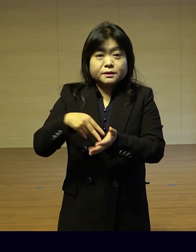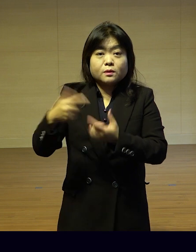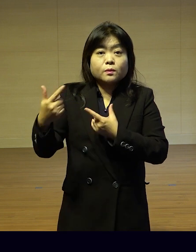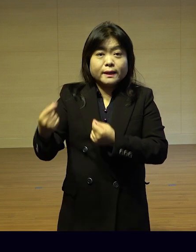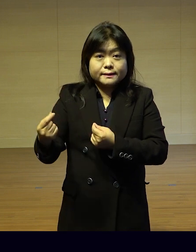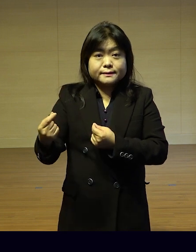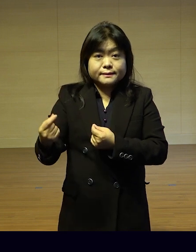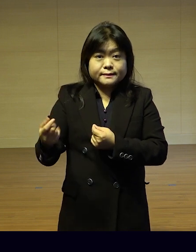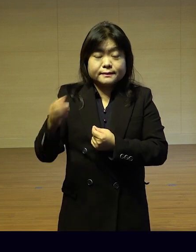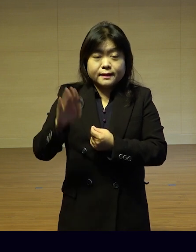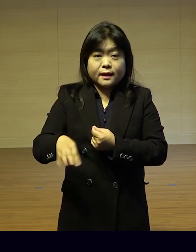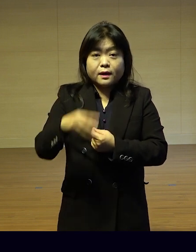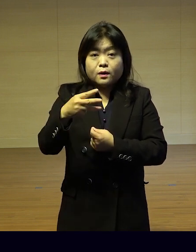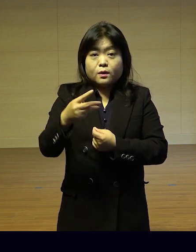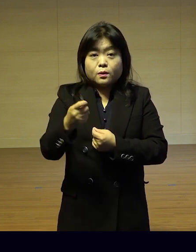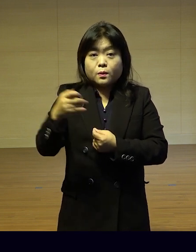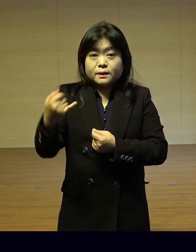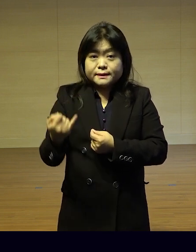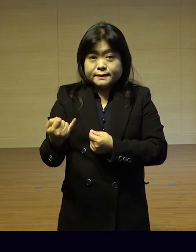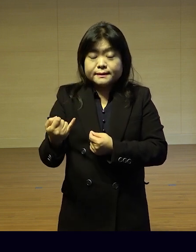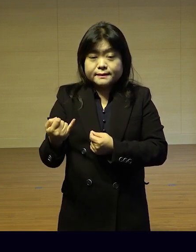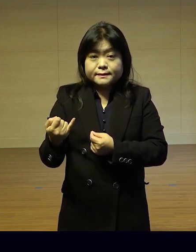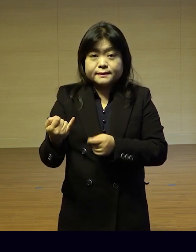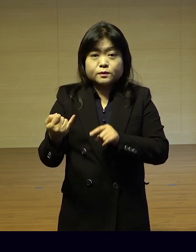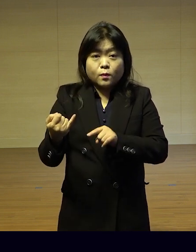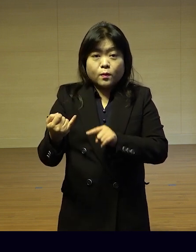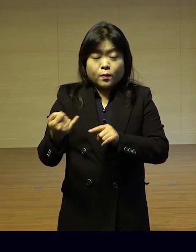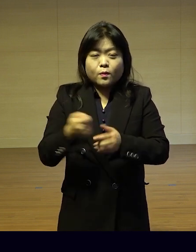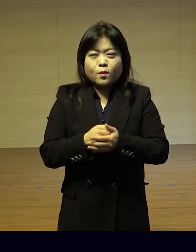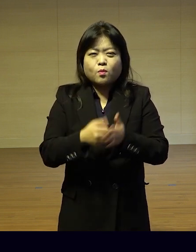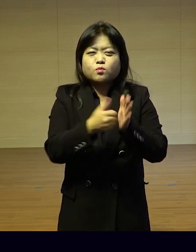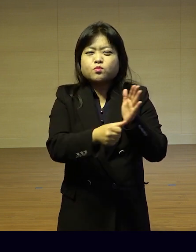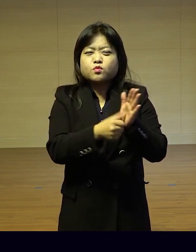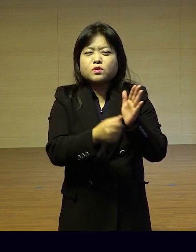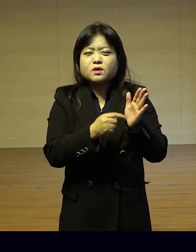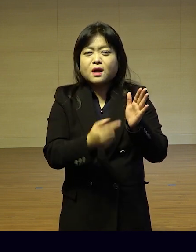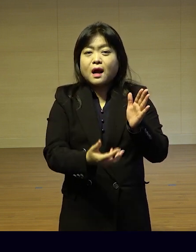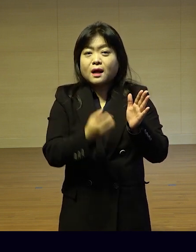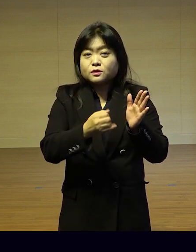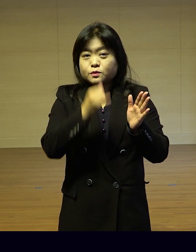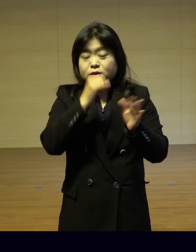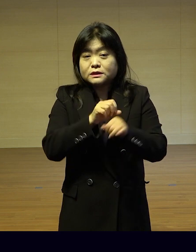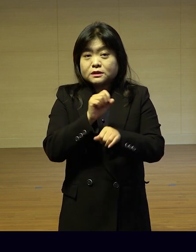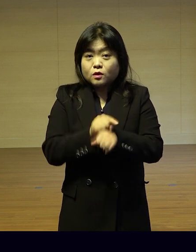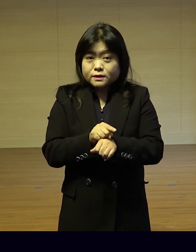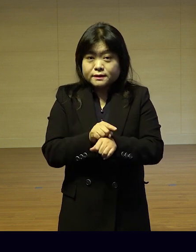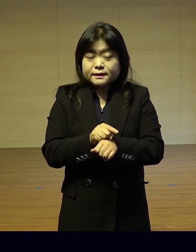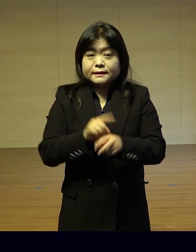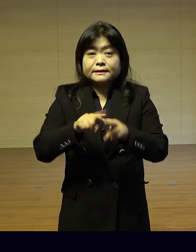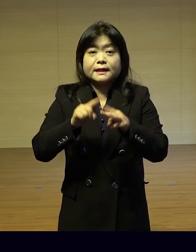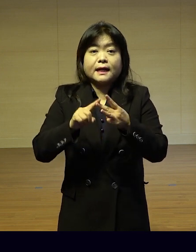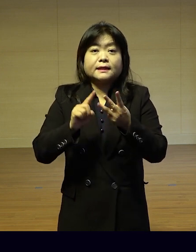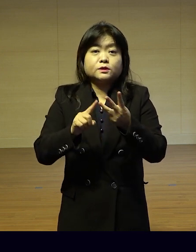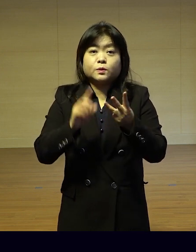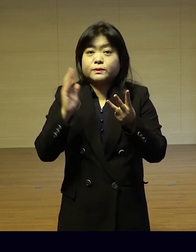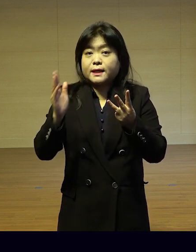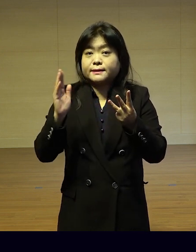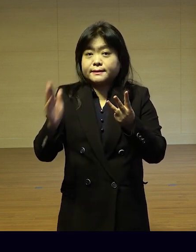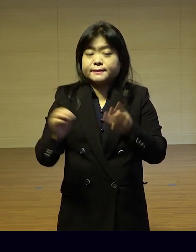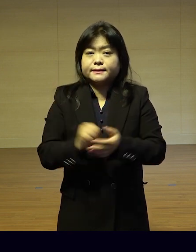같은데요. 로크도 물이 갖고 있는 성질을 세 가지로 얘기를 했는데